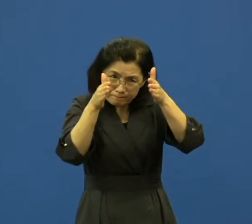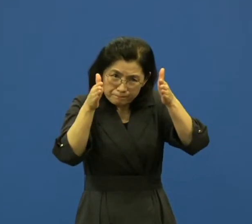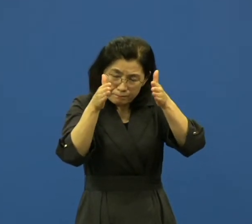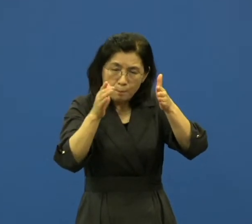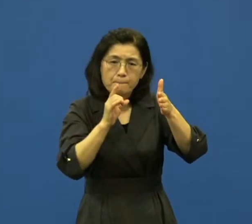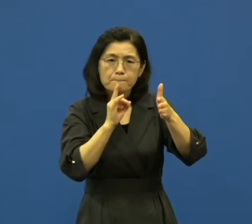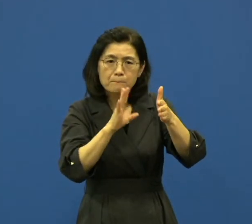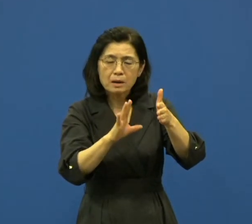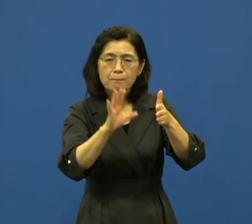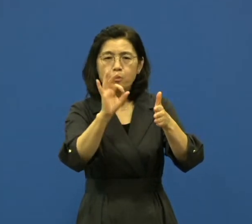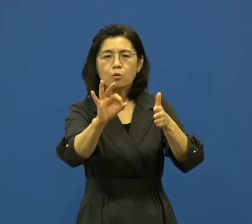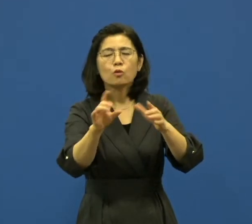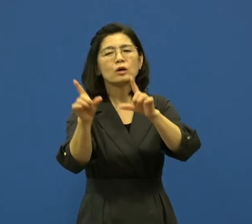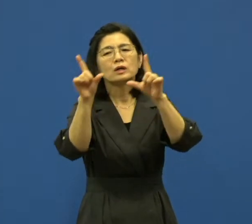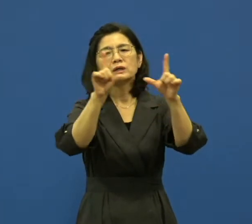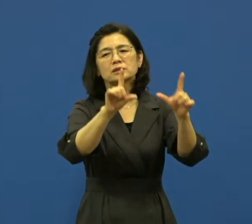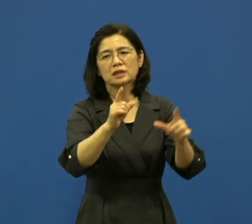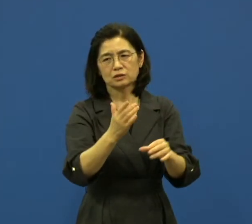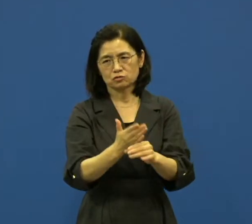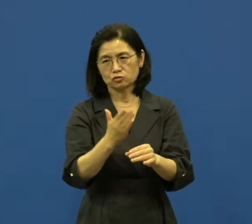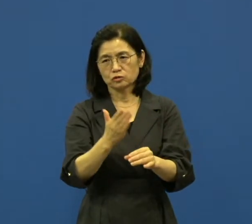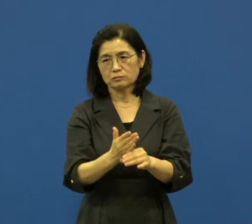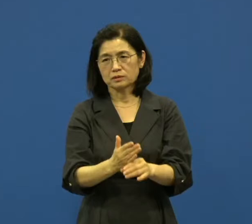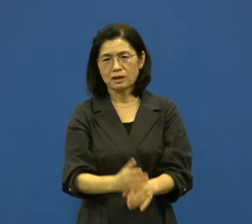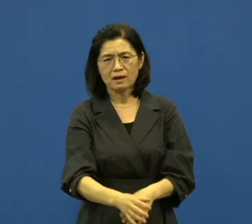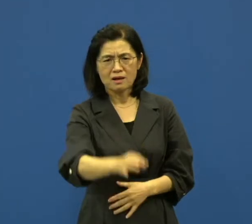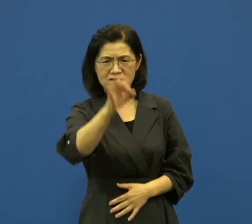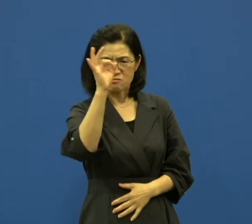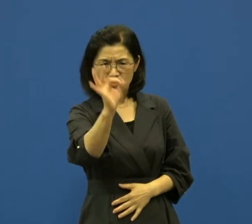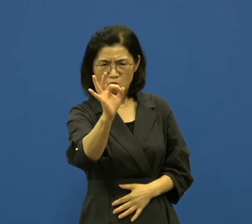경제, 실물 현찰,